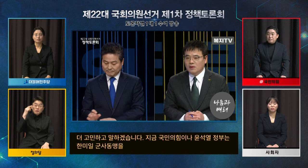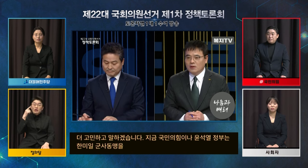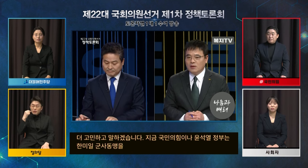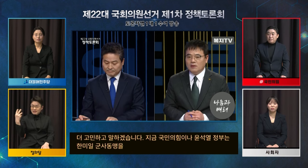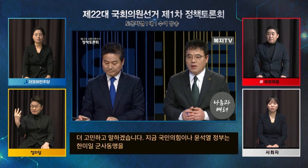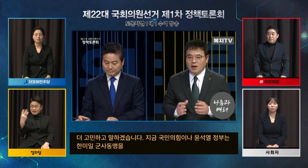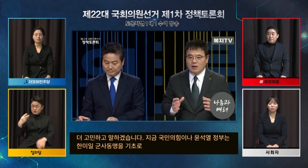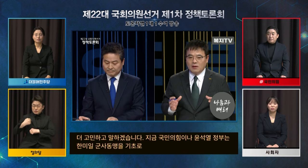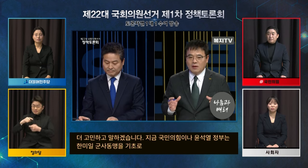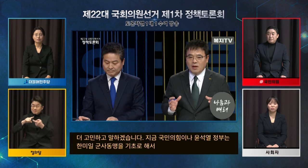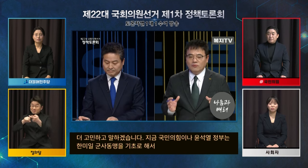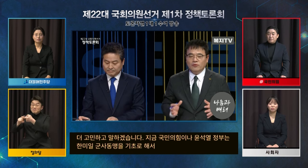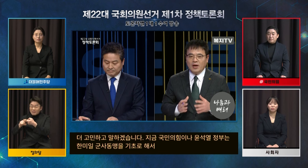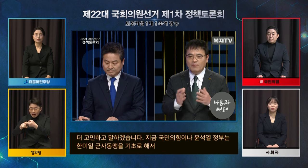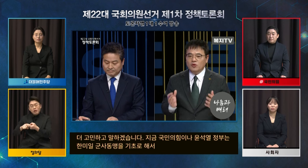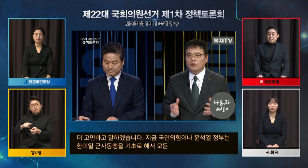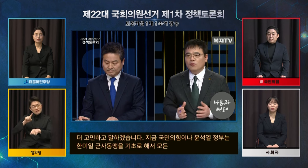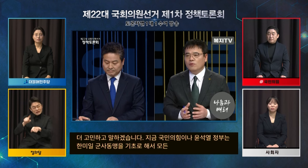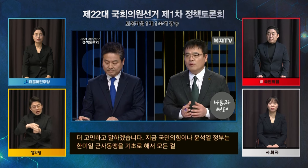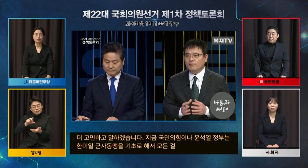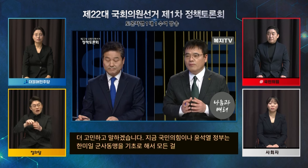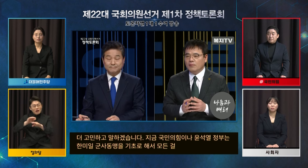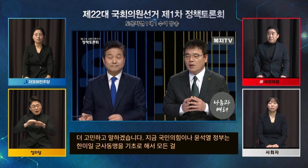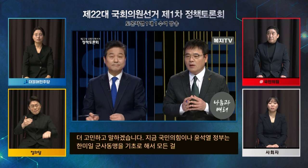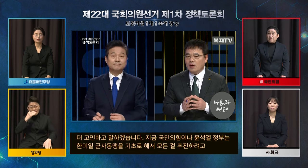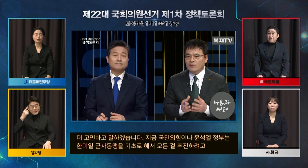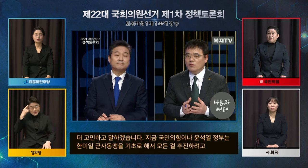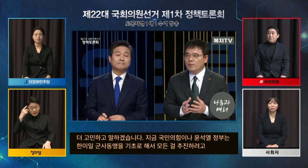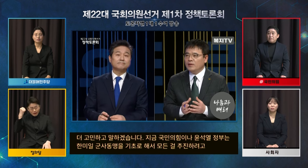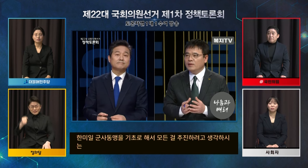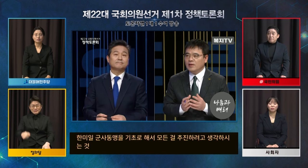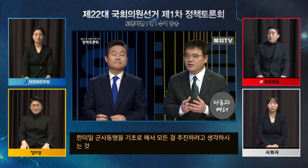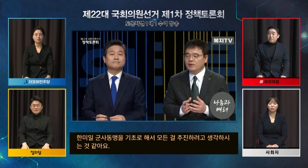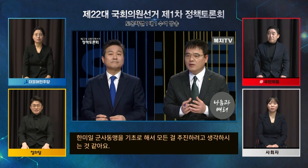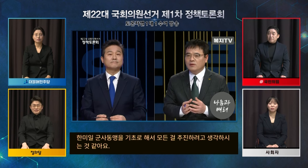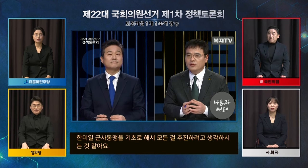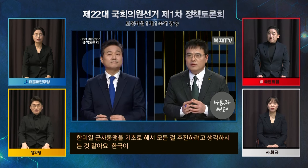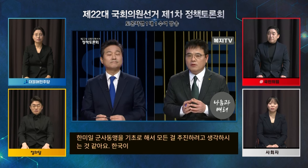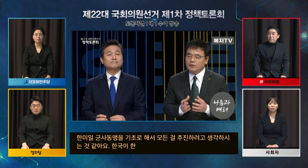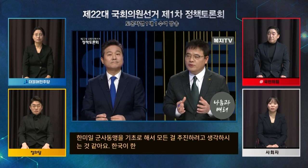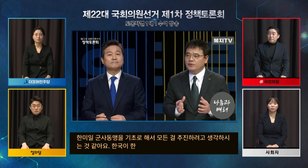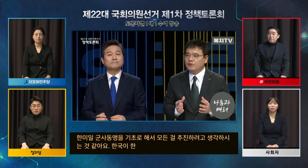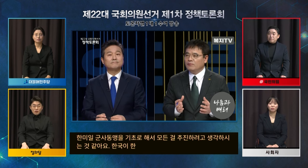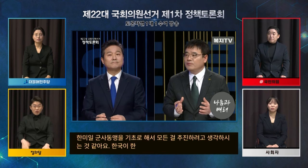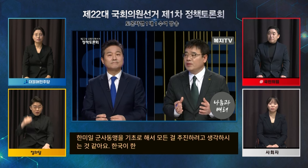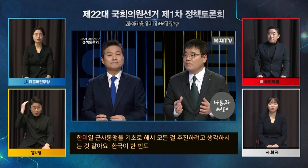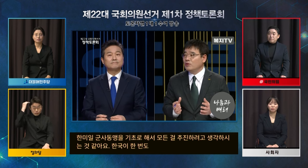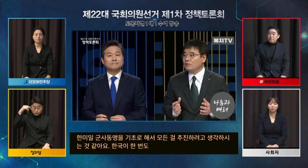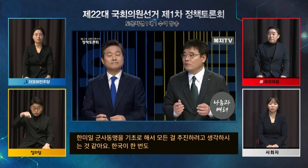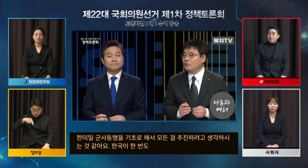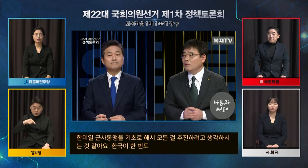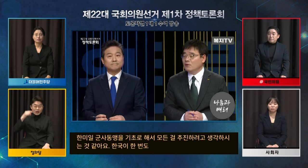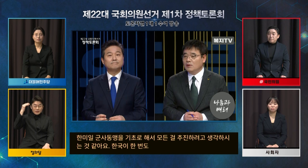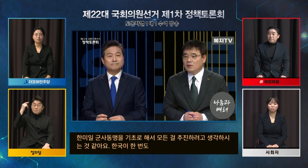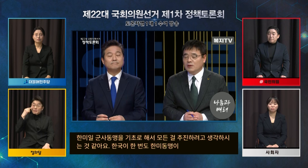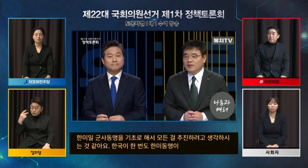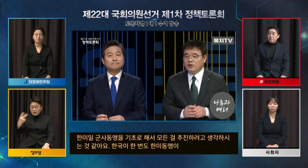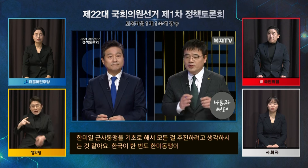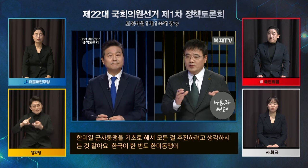그러니까 한국이 한 번도 한미동맹이 깨지거나 그것이 옅어진 적이 없습니다. 번도.